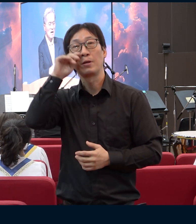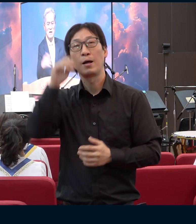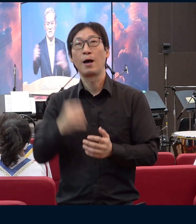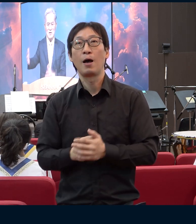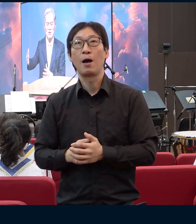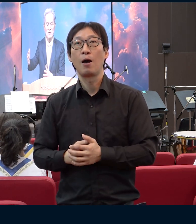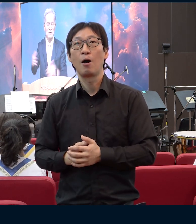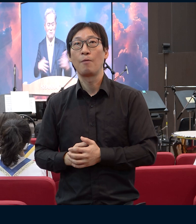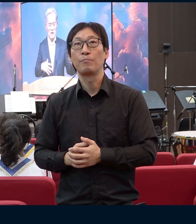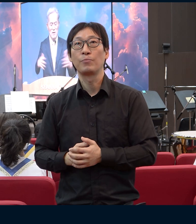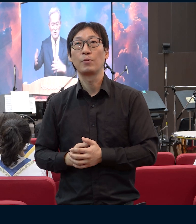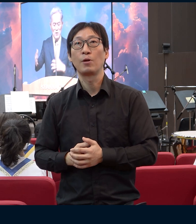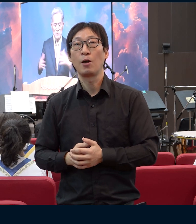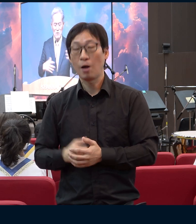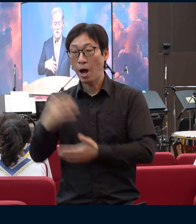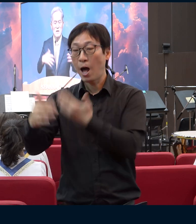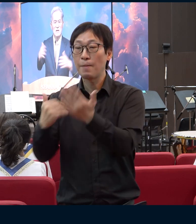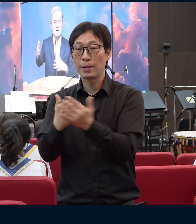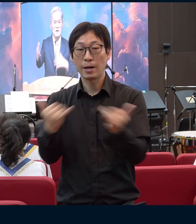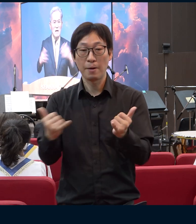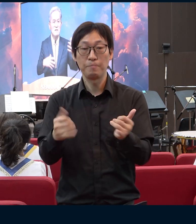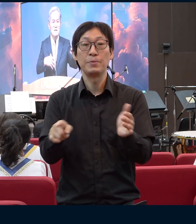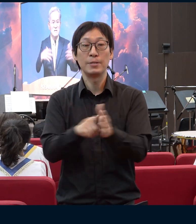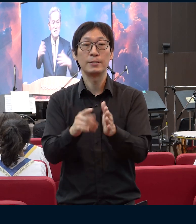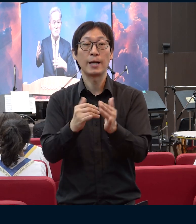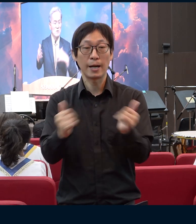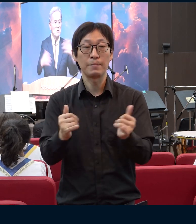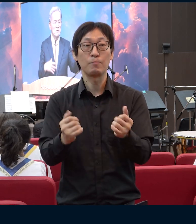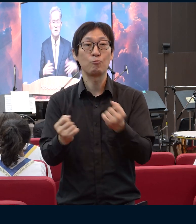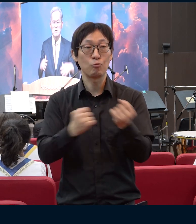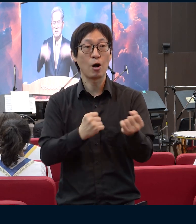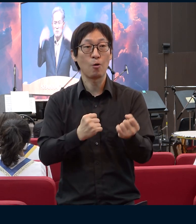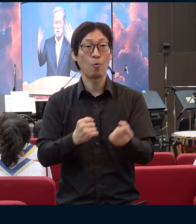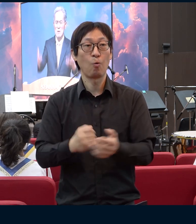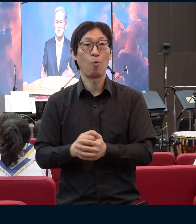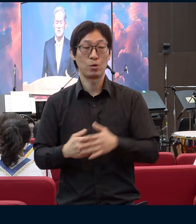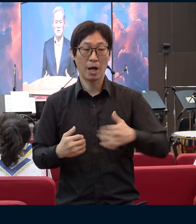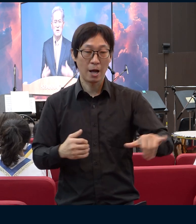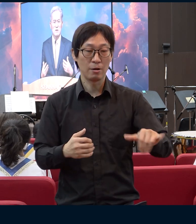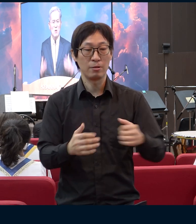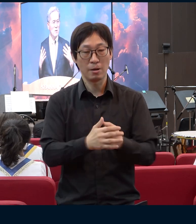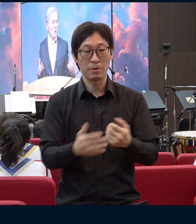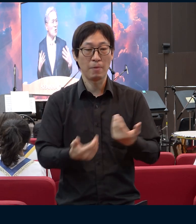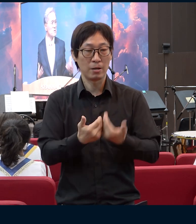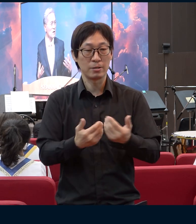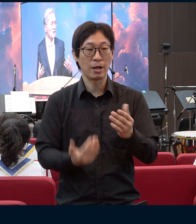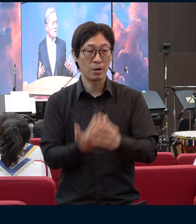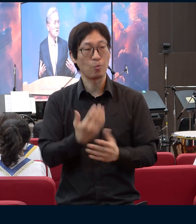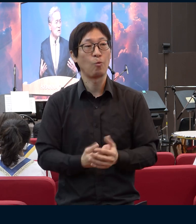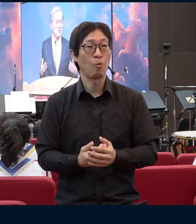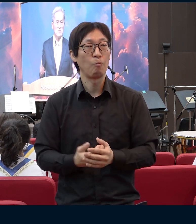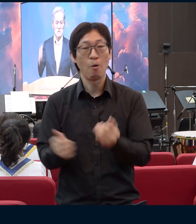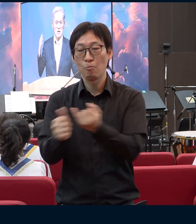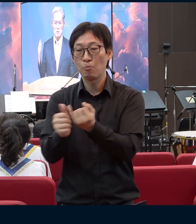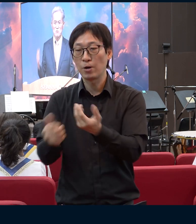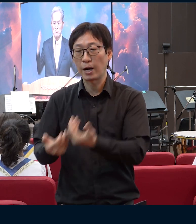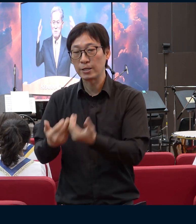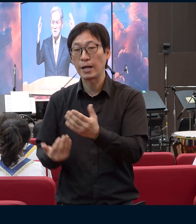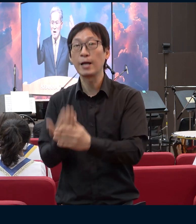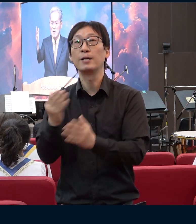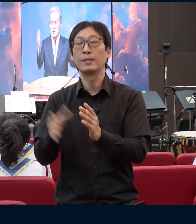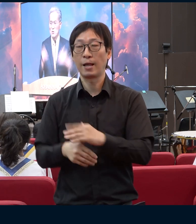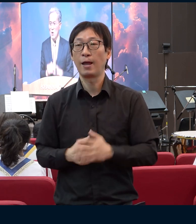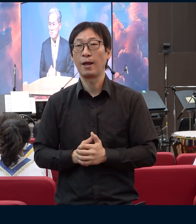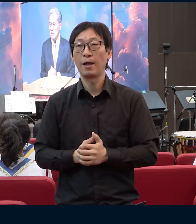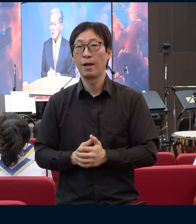사람인 부부라든가 자녀, 이런 관계 속에서 갈등이 생기면요, 그 힘들어하면요 정말 어렵잖아요. 그러면 그걸